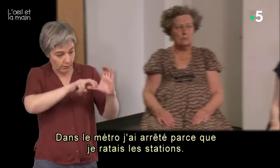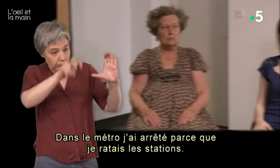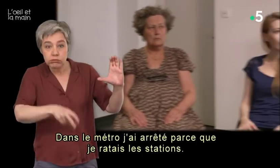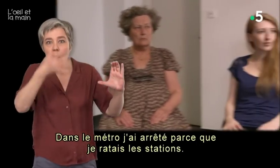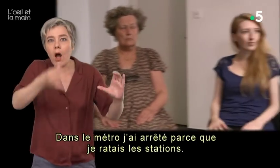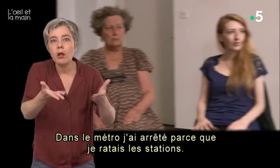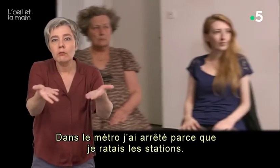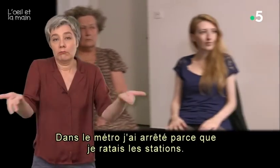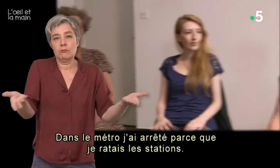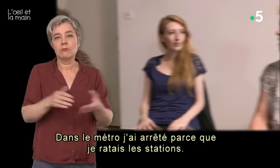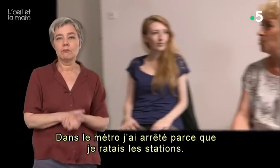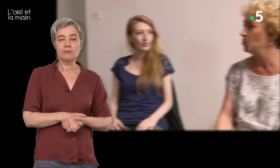parce que je ratais les stations.